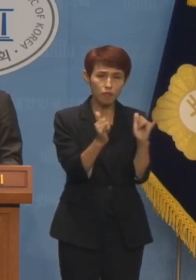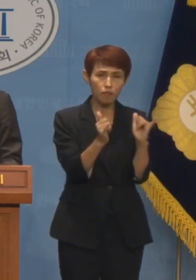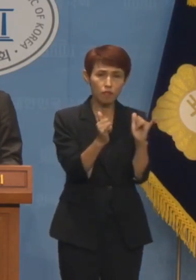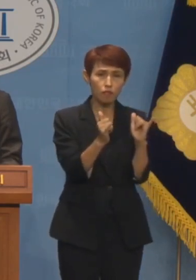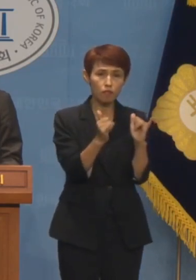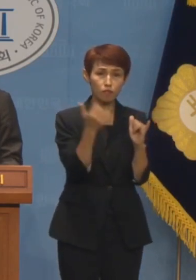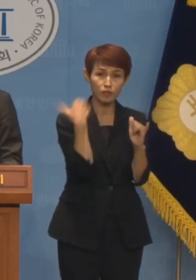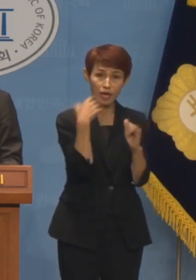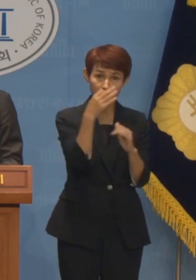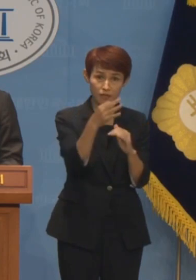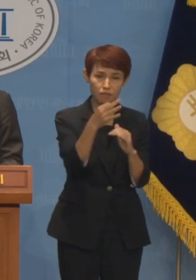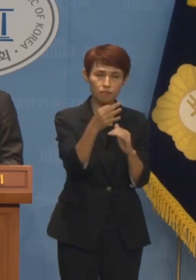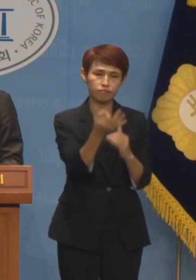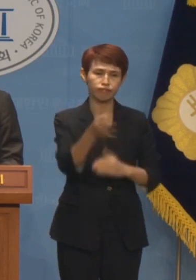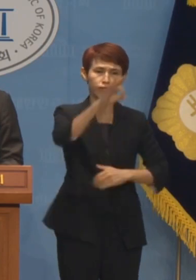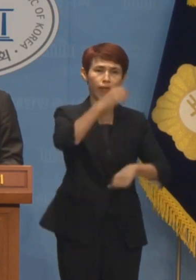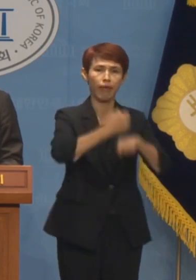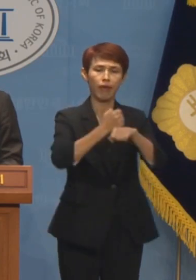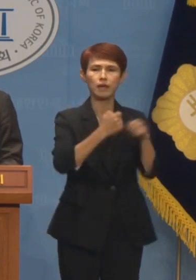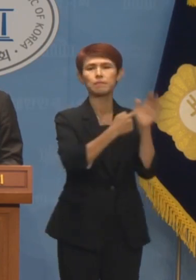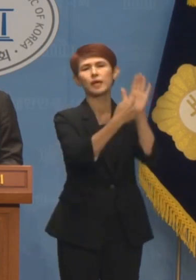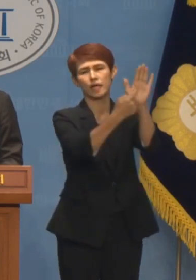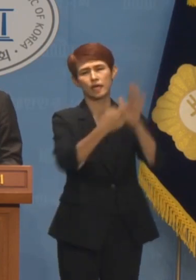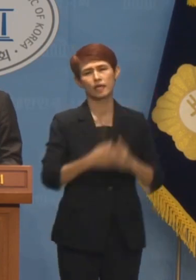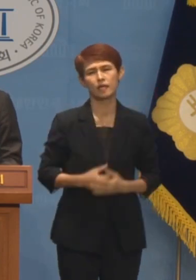부담금을 인상하겠다고 밝혔습니다.